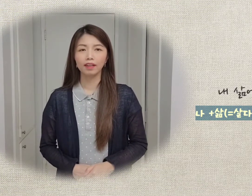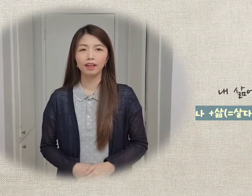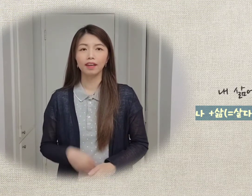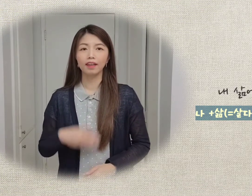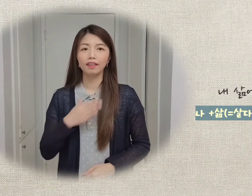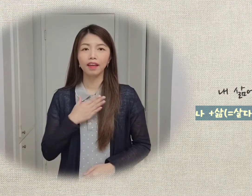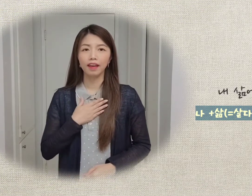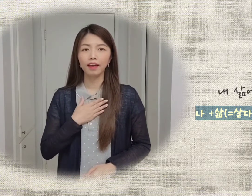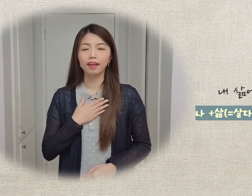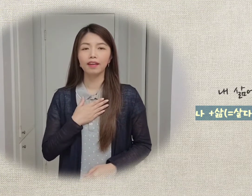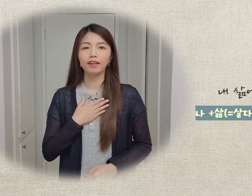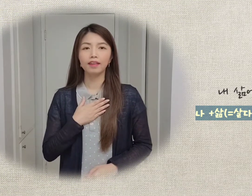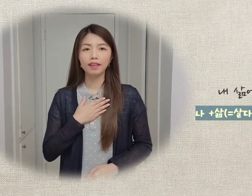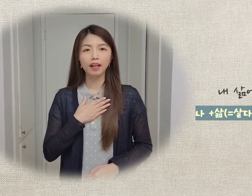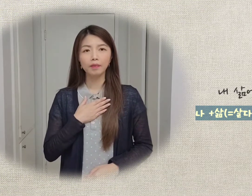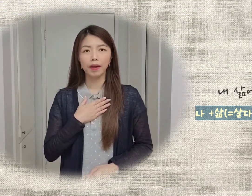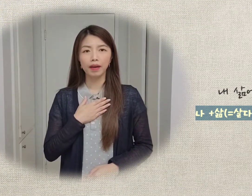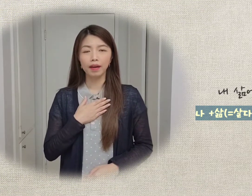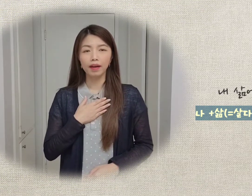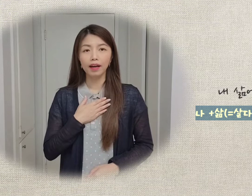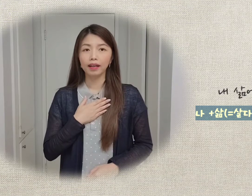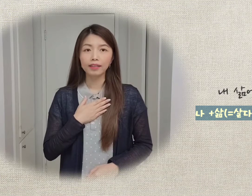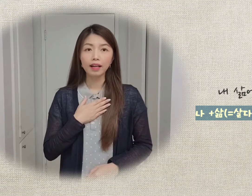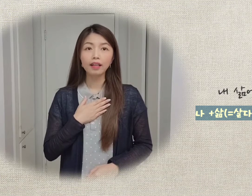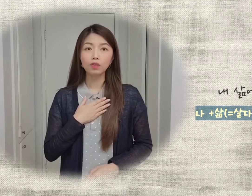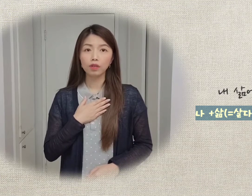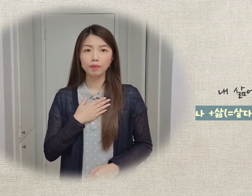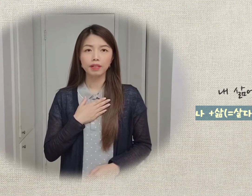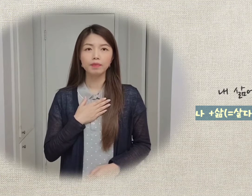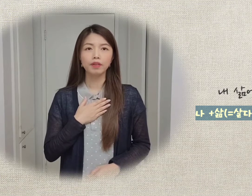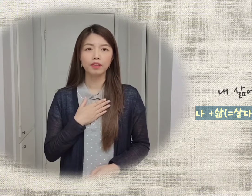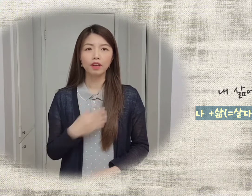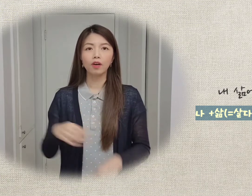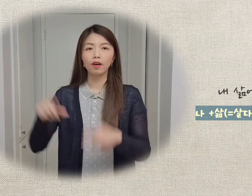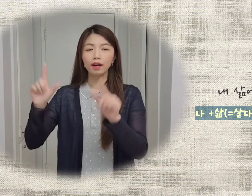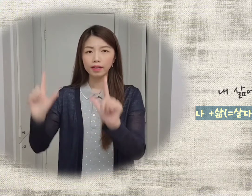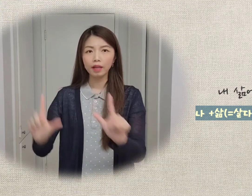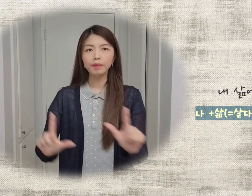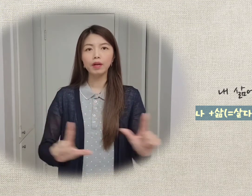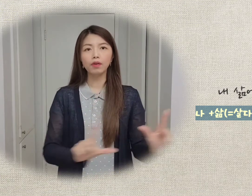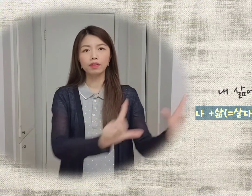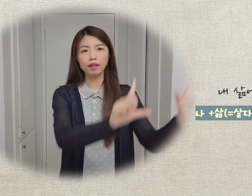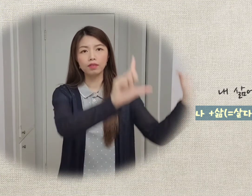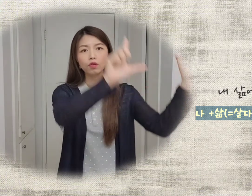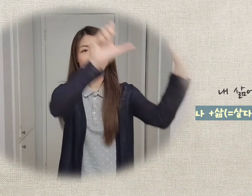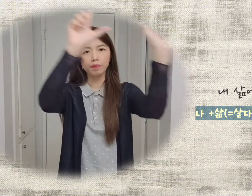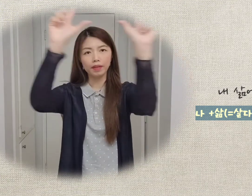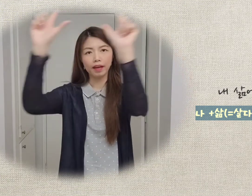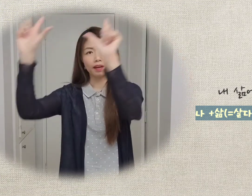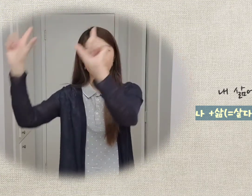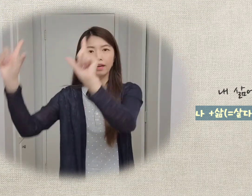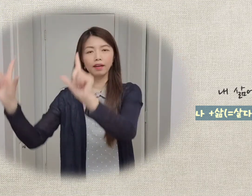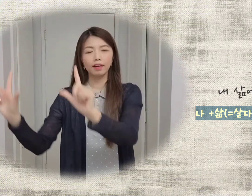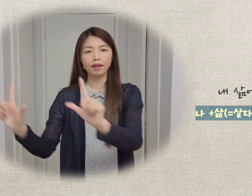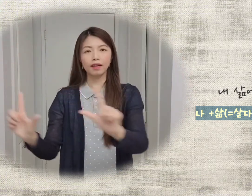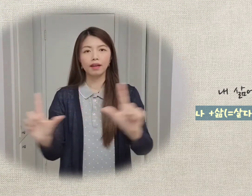것을. 내 삶에. 아까 살다 수어 제가 말씀드렸죠? 삶이라고 하는 뜻의 수어도